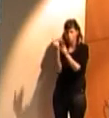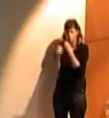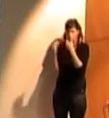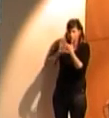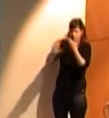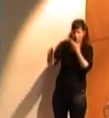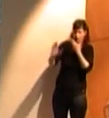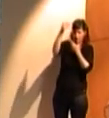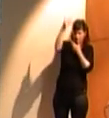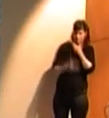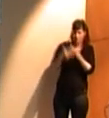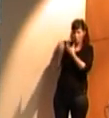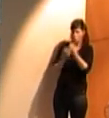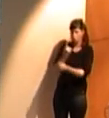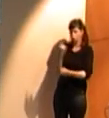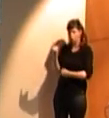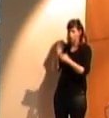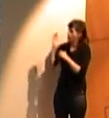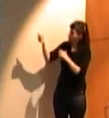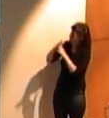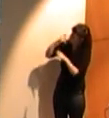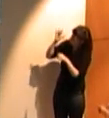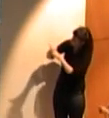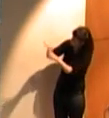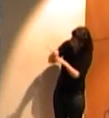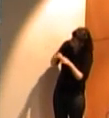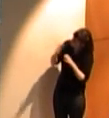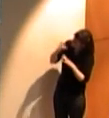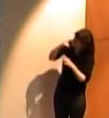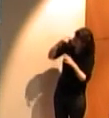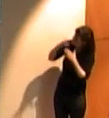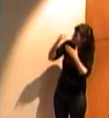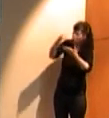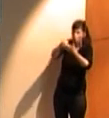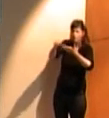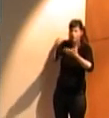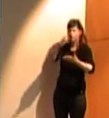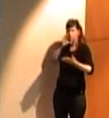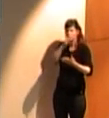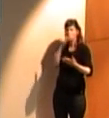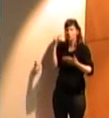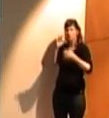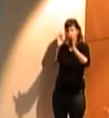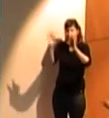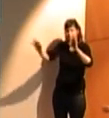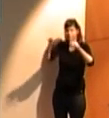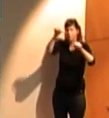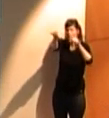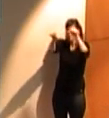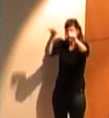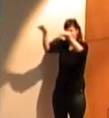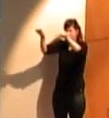là, c'est après tout un système de vote par des gommettes, etc., pour choisir. En bas, on voit aussi, je ne sais pas si tu peux montrer, c'était plus un travail